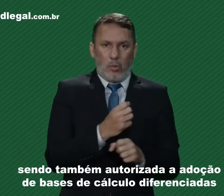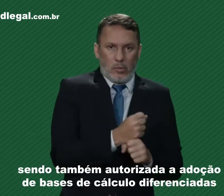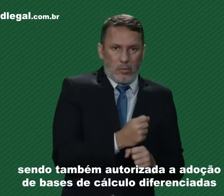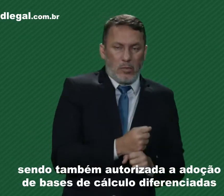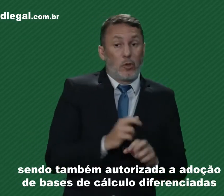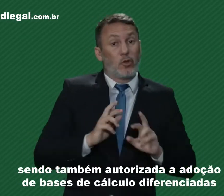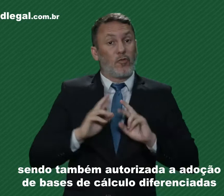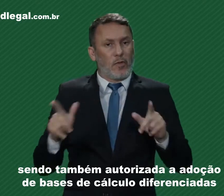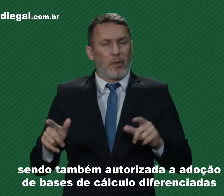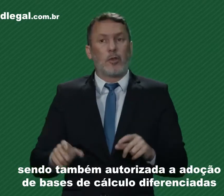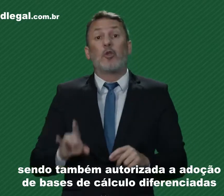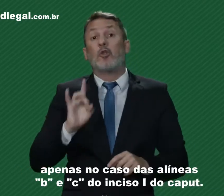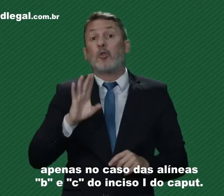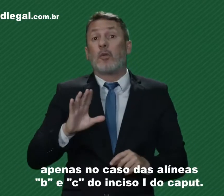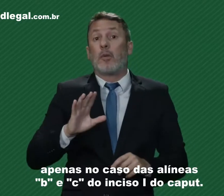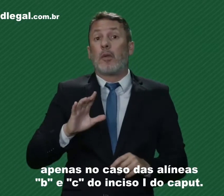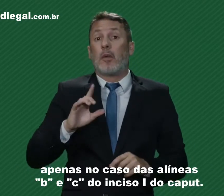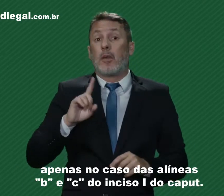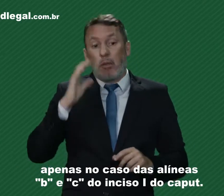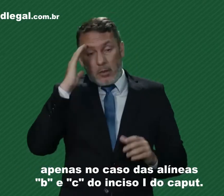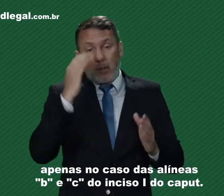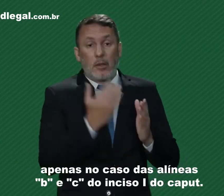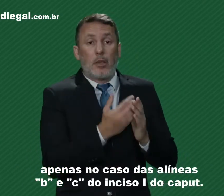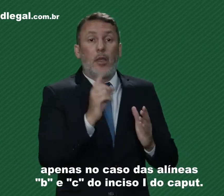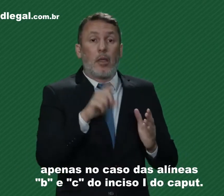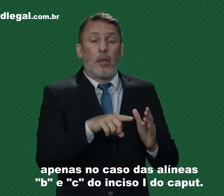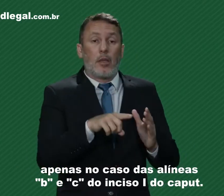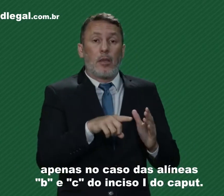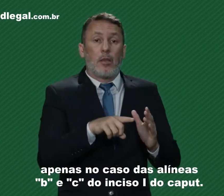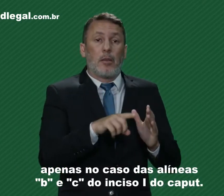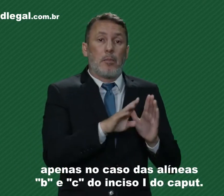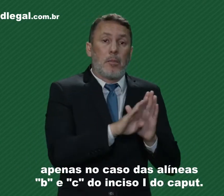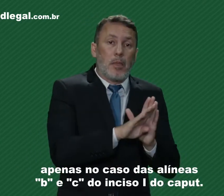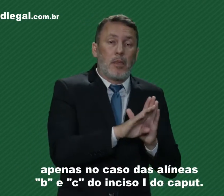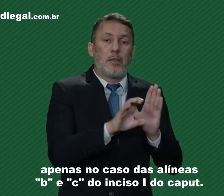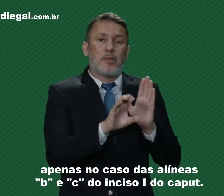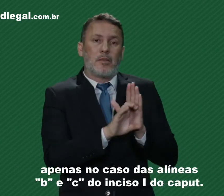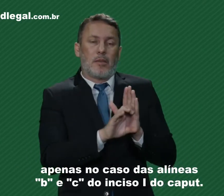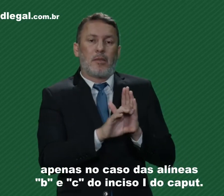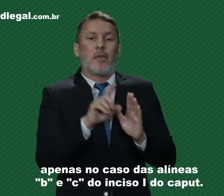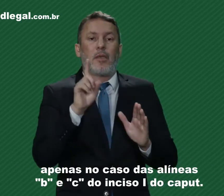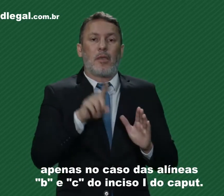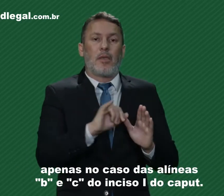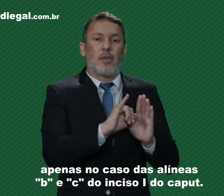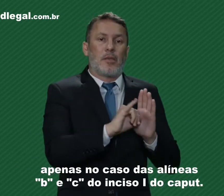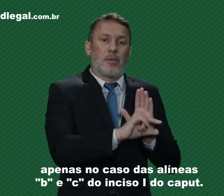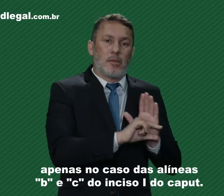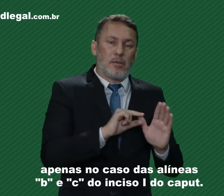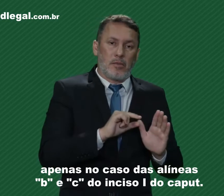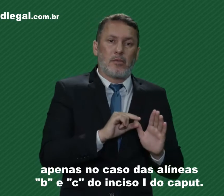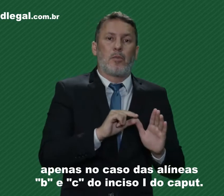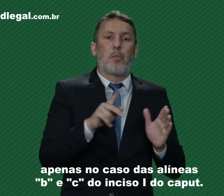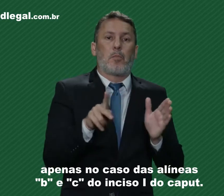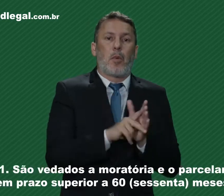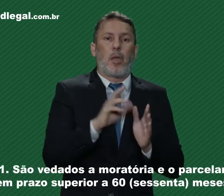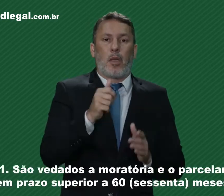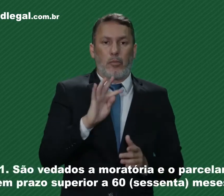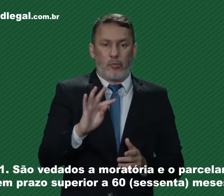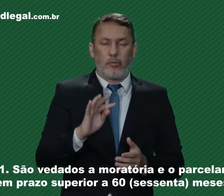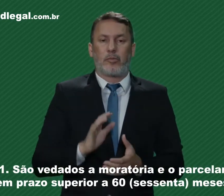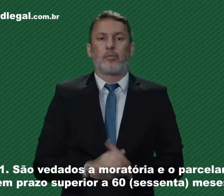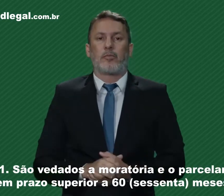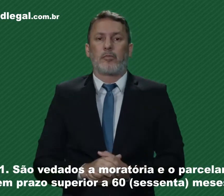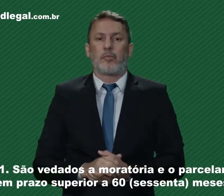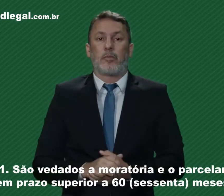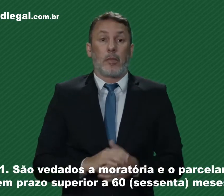bases de cálculo diferenciadas apenas no caso das alíneas B e C do inciso 1 do caput.